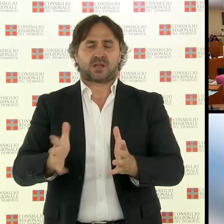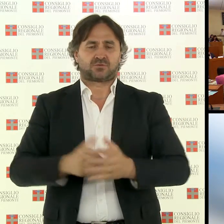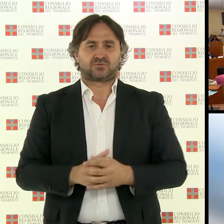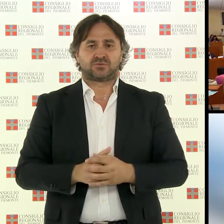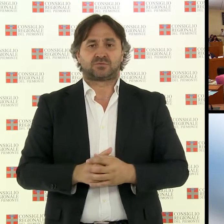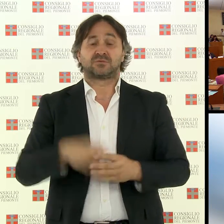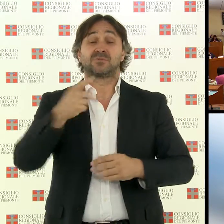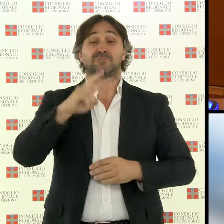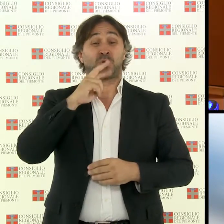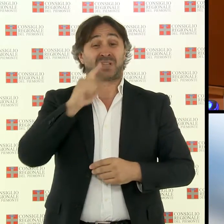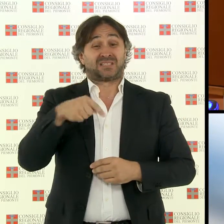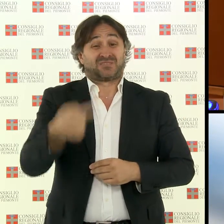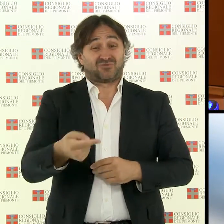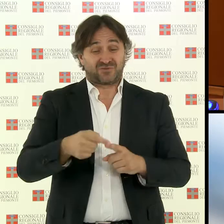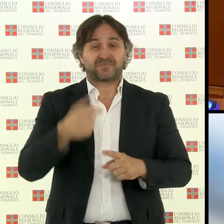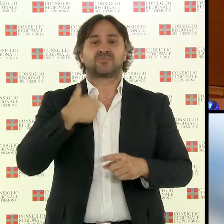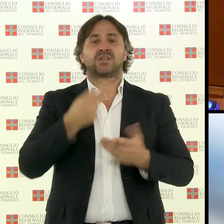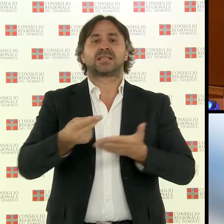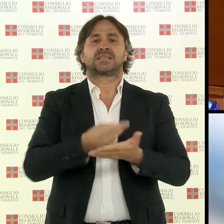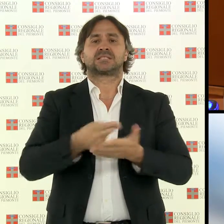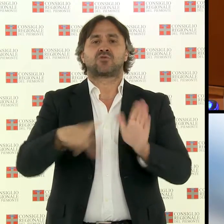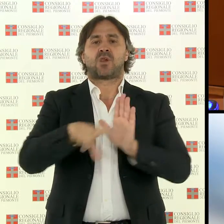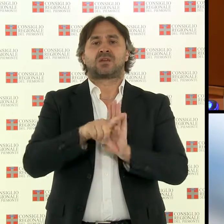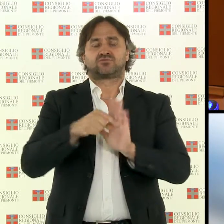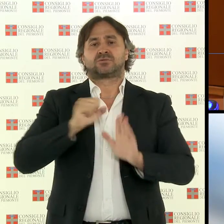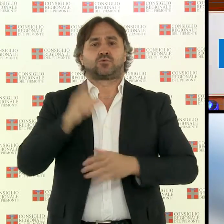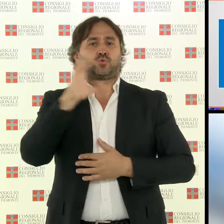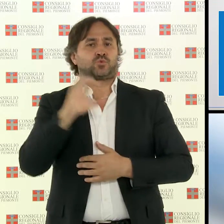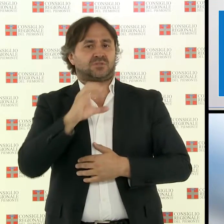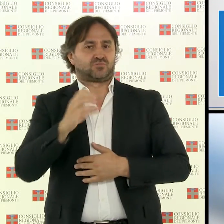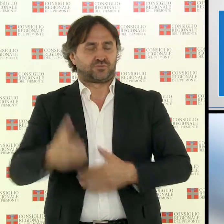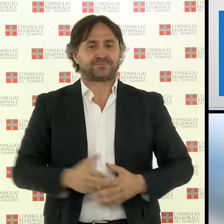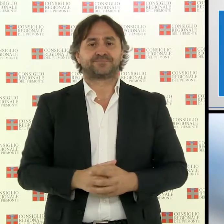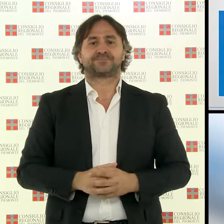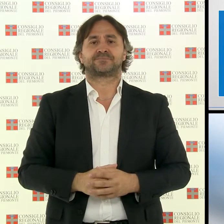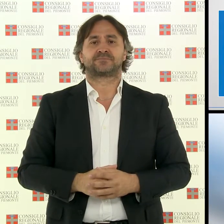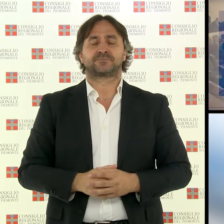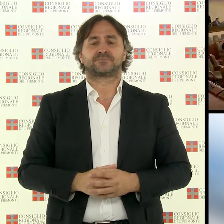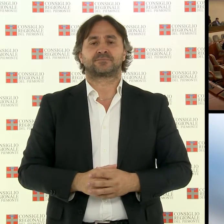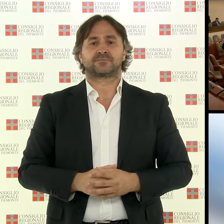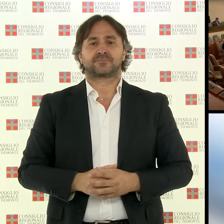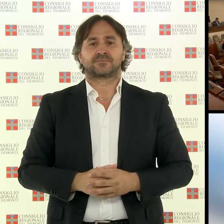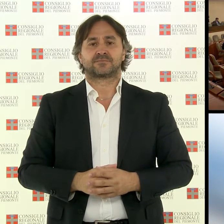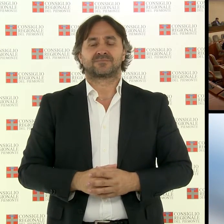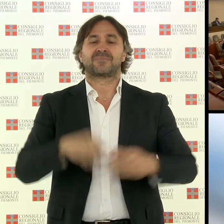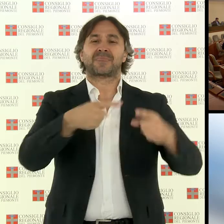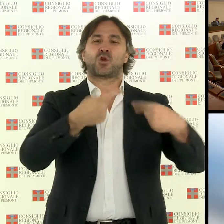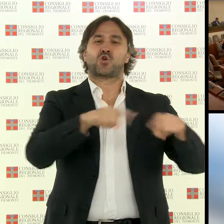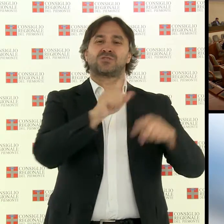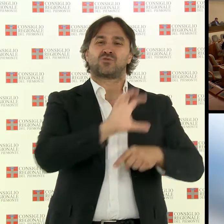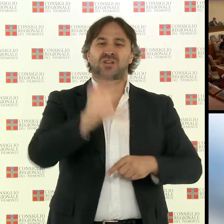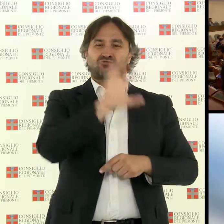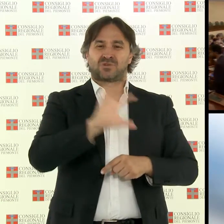Nel pomeriggio è iniziato l'esame del disegno di legge in materia di turismo. In copertina! Il Consiglio regionale